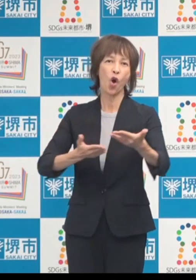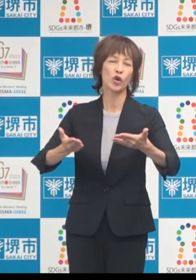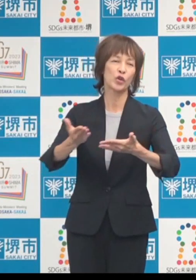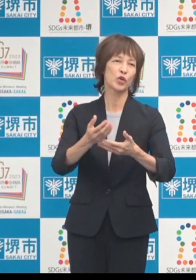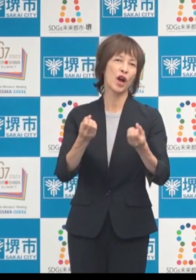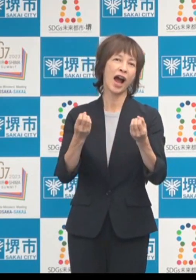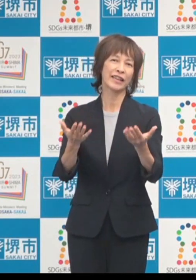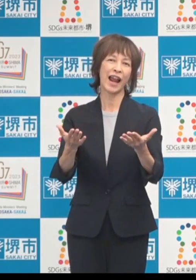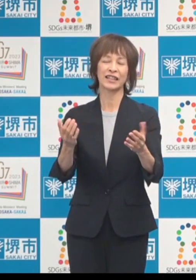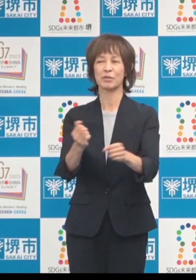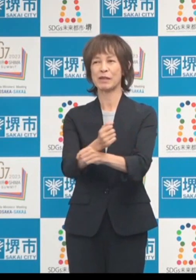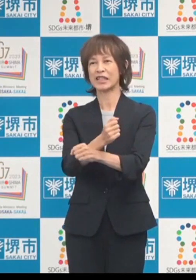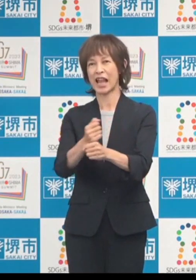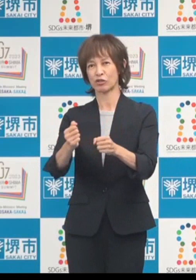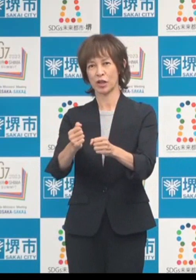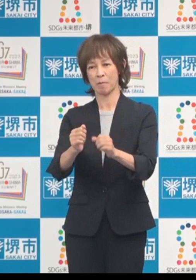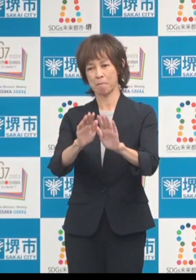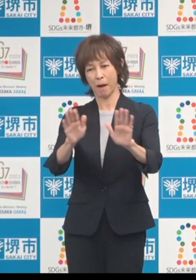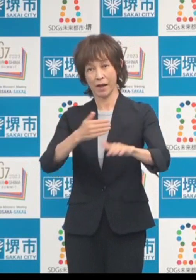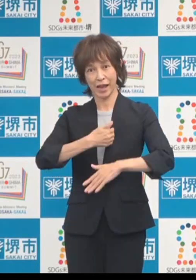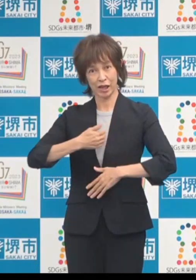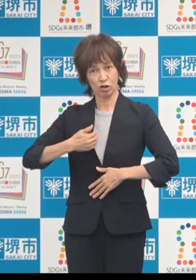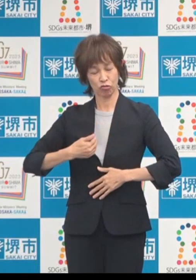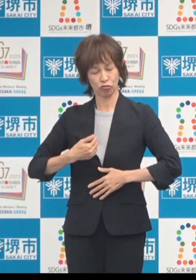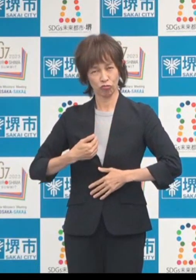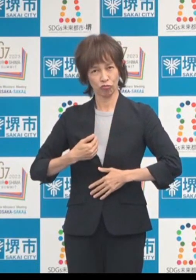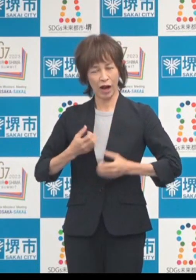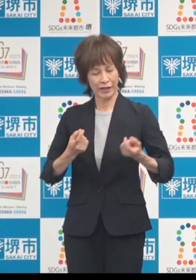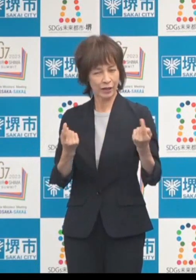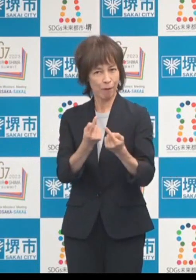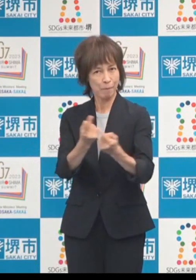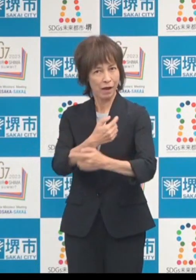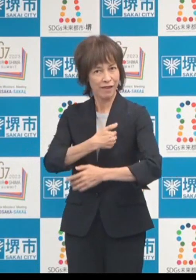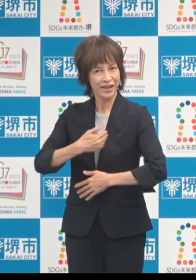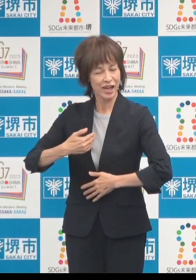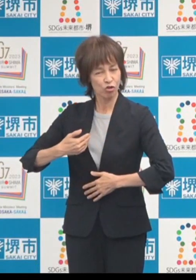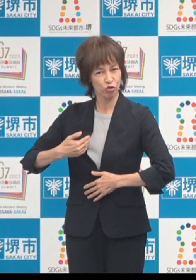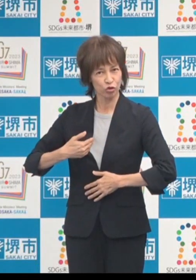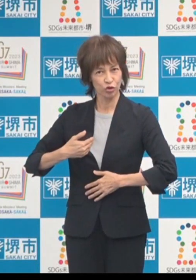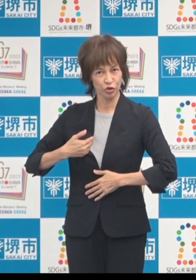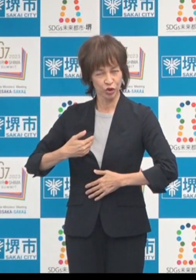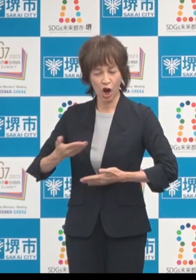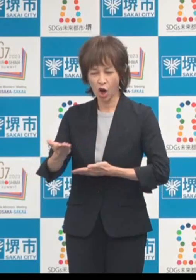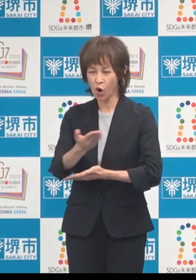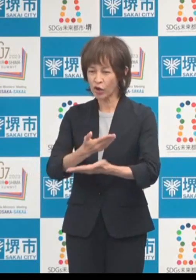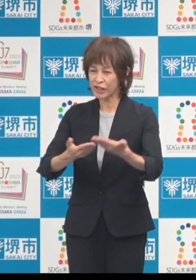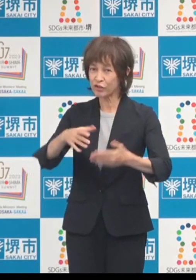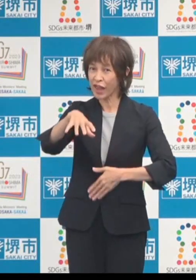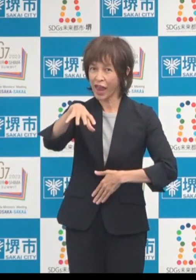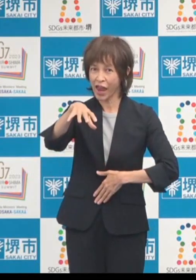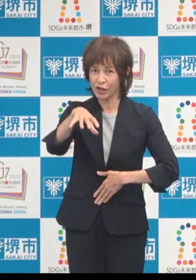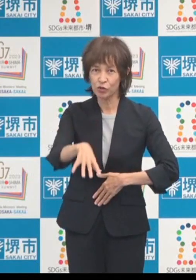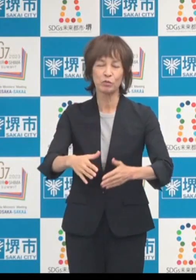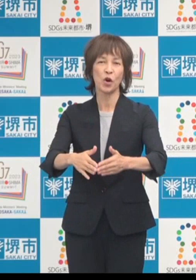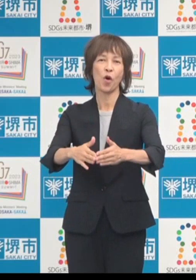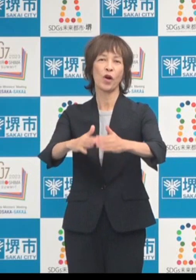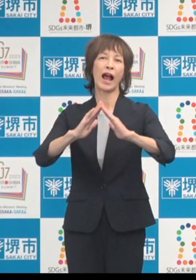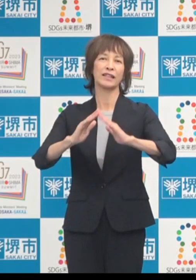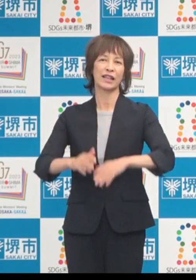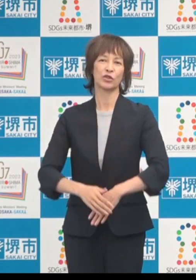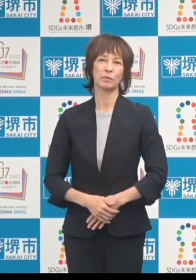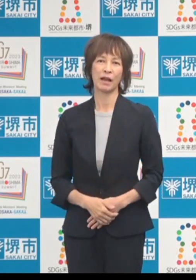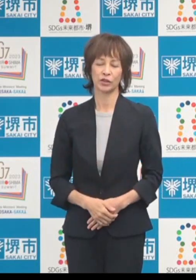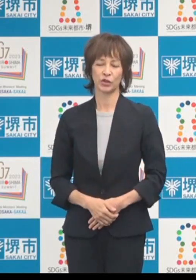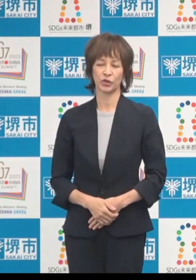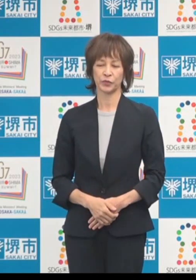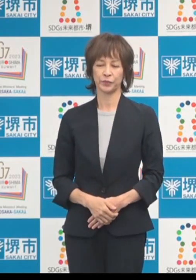が生み出されること、イノベーションが生み出されることを目指して、コミュニティルーム、茶室を開設をいた